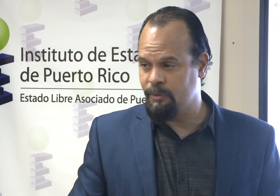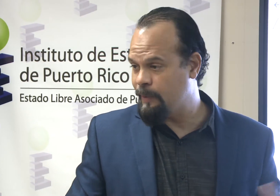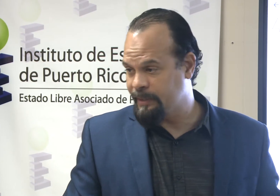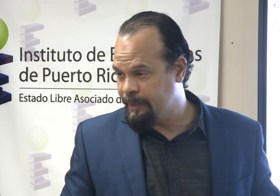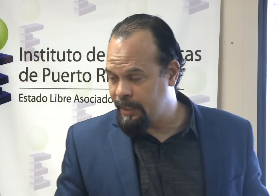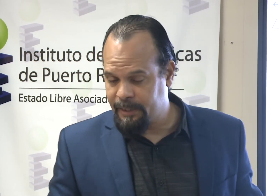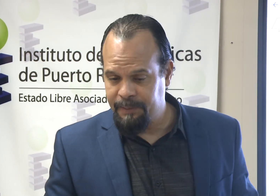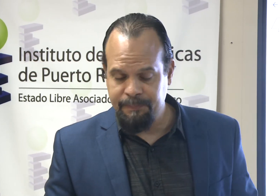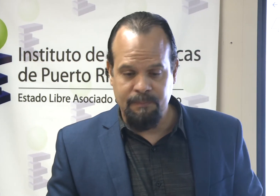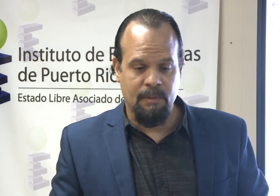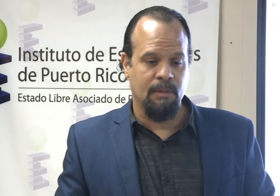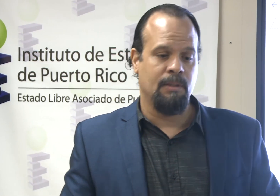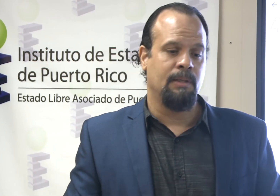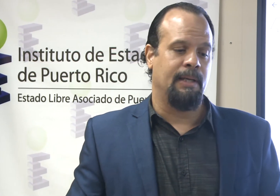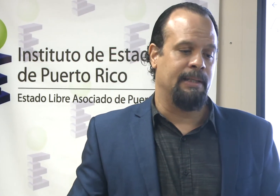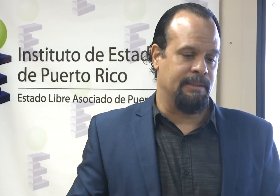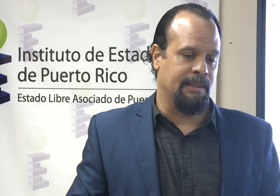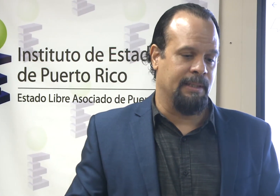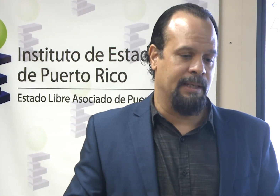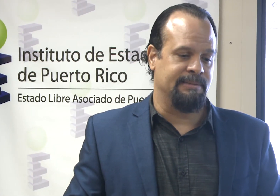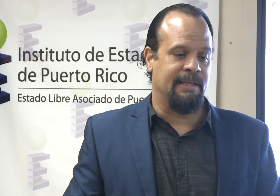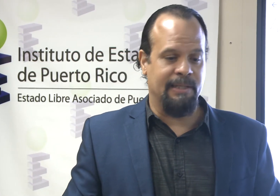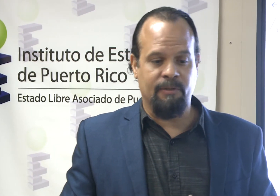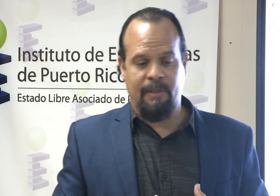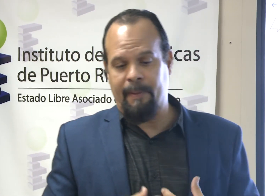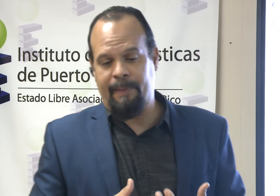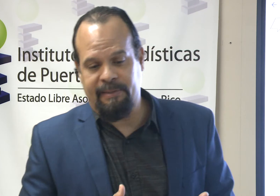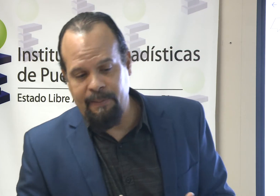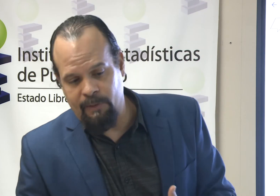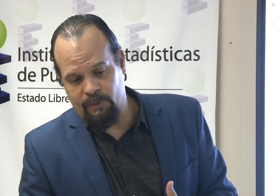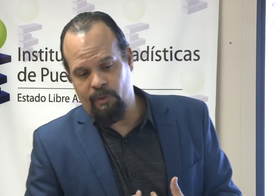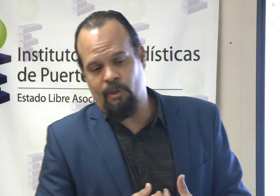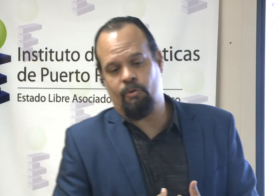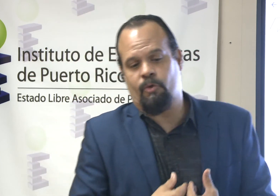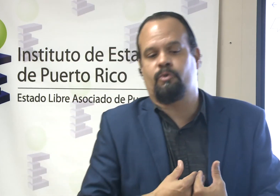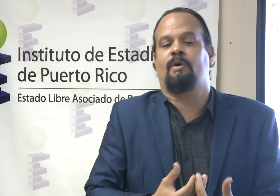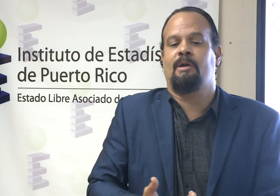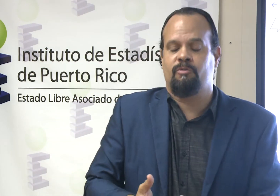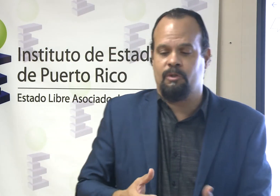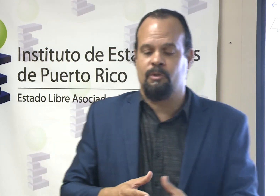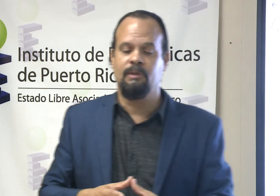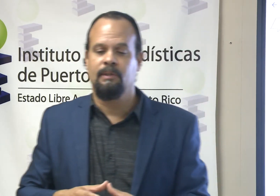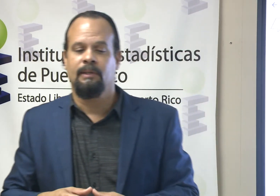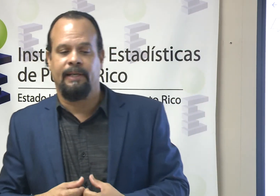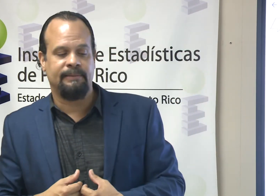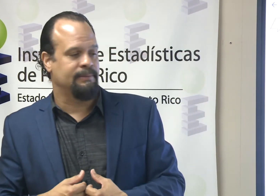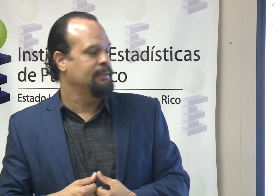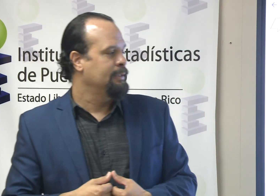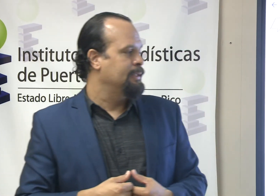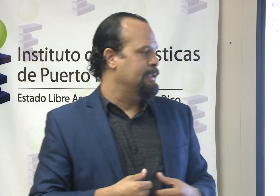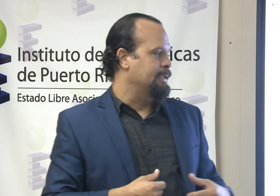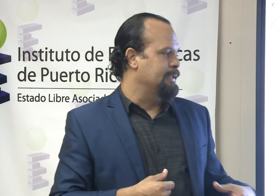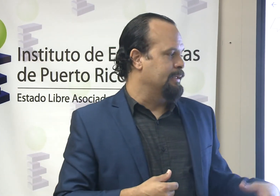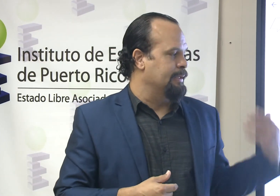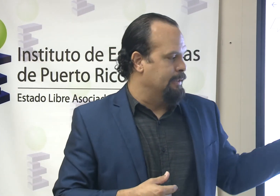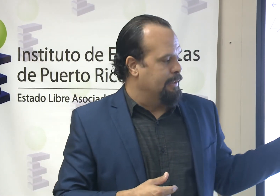tema. Esto no va a terminar aquí. Así que desde nuestra perspectiva, lo que nos toca a nosotros es